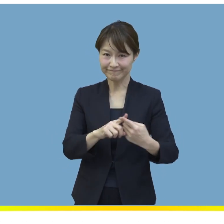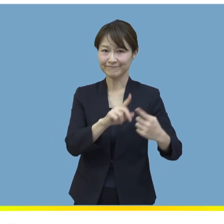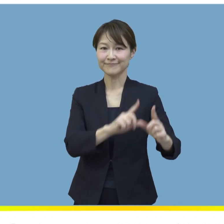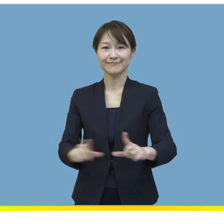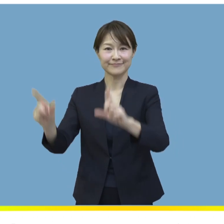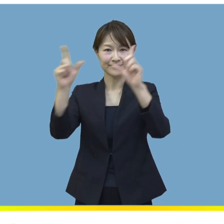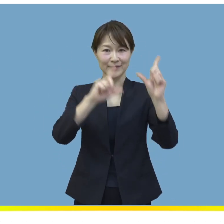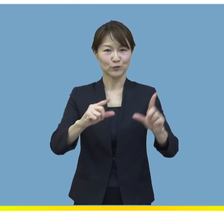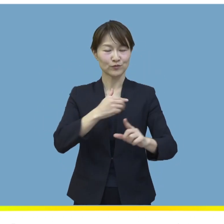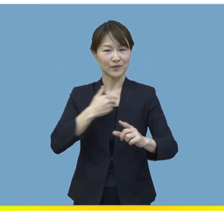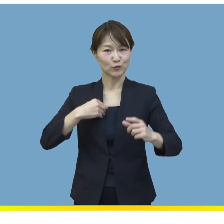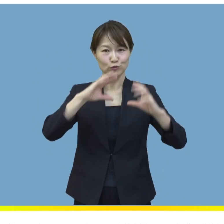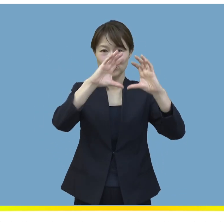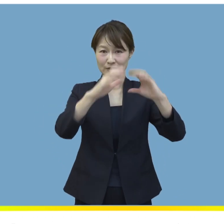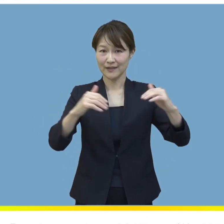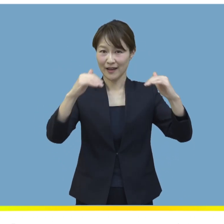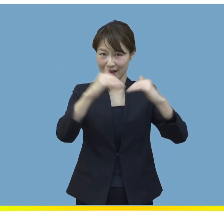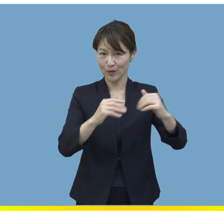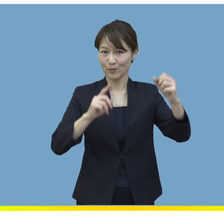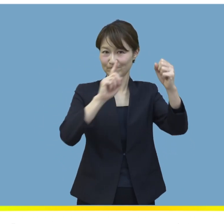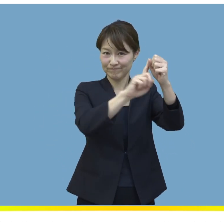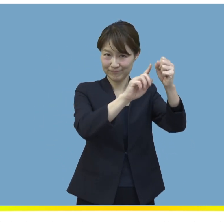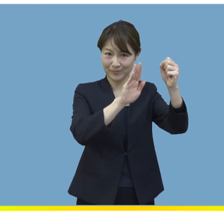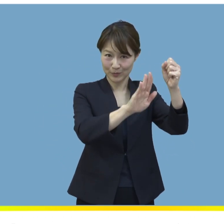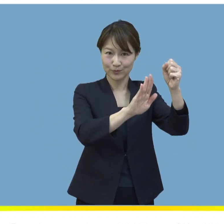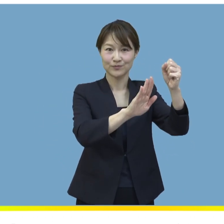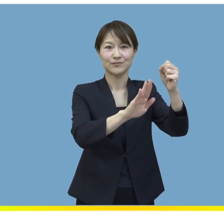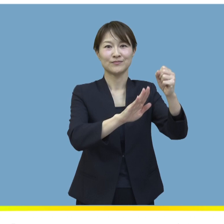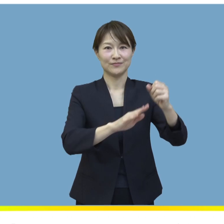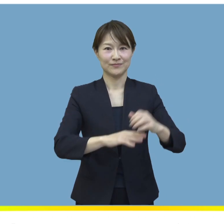世田谷を目指しています